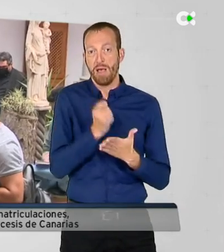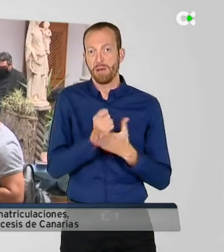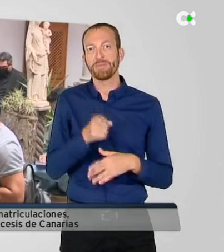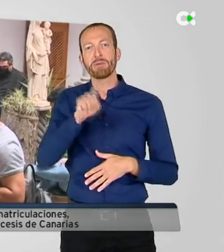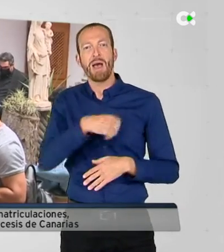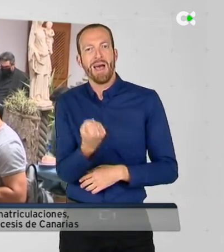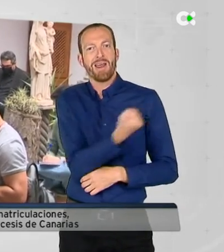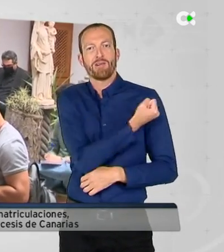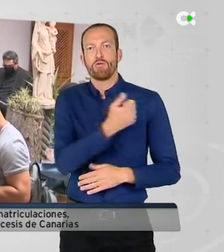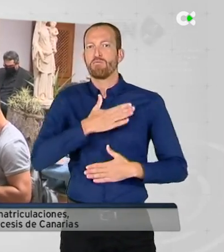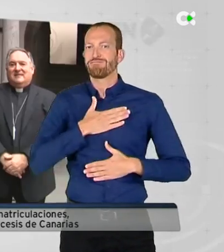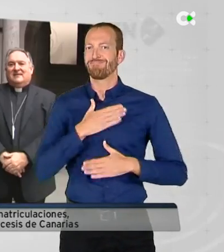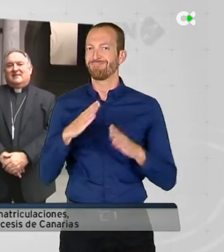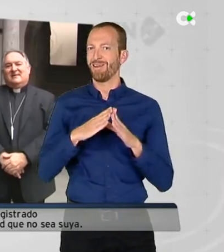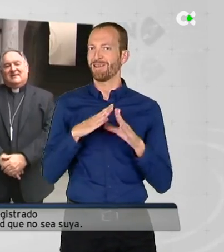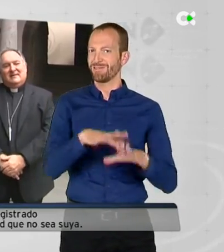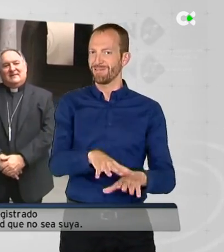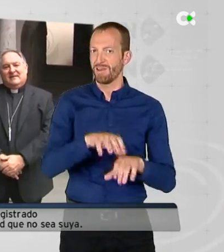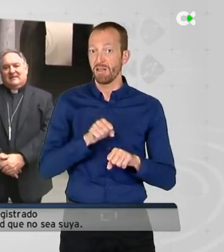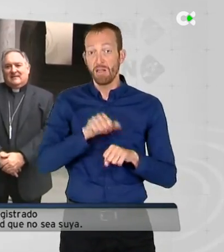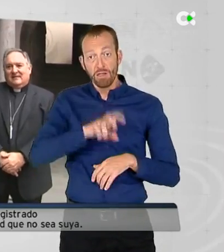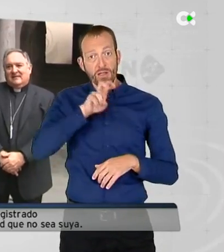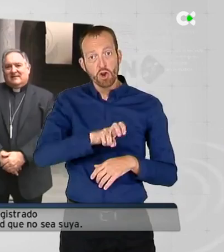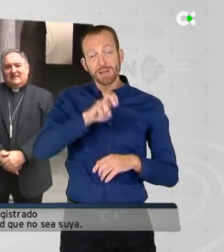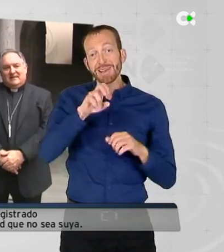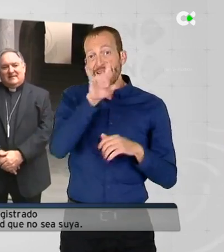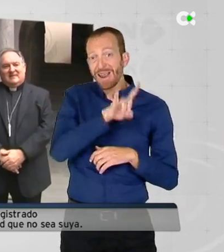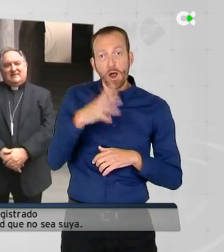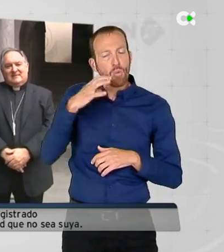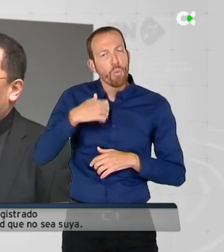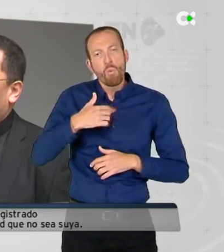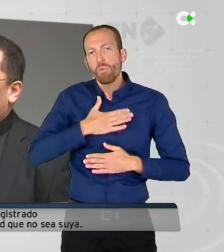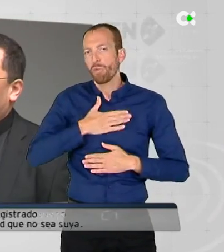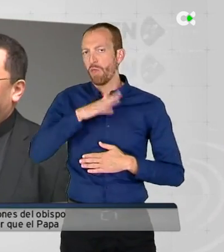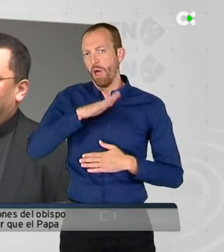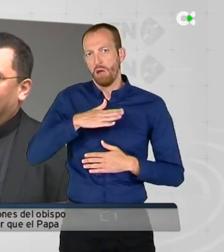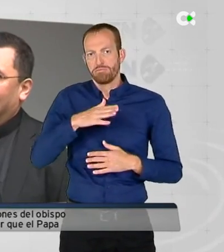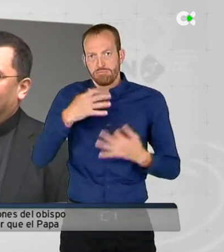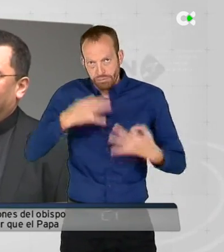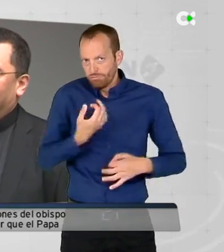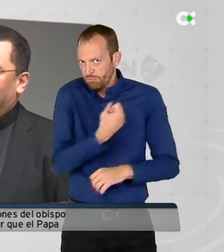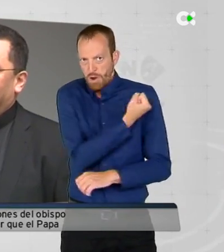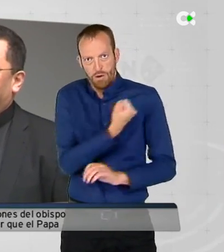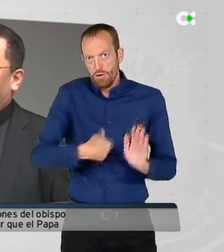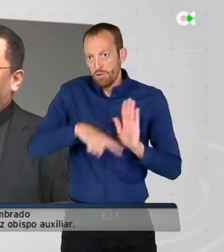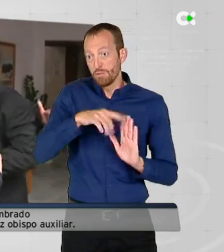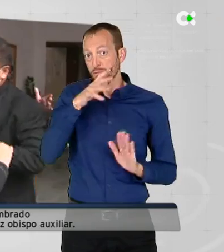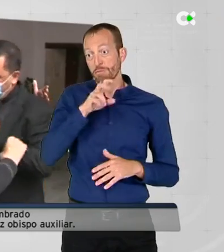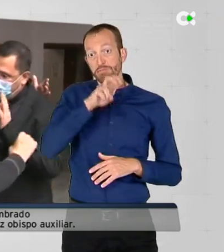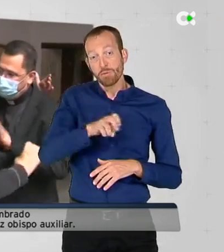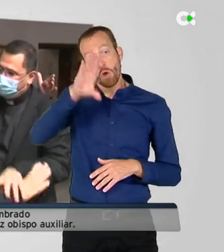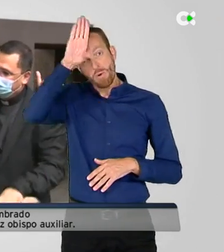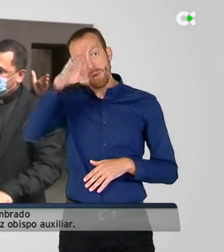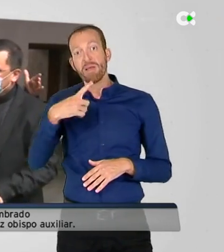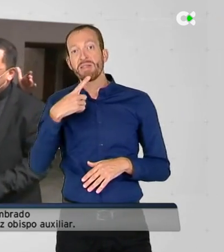inmatriculaciones, afirma que la diócesis de Canarias no ha registrado ninguna propiedad que no sea suya. Son declaraciones del obispo tras anunciar que el Papa ha